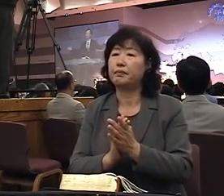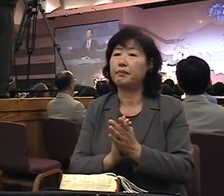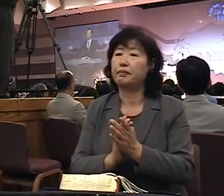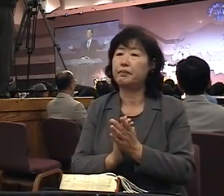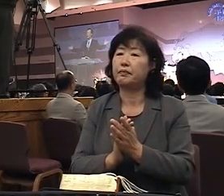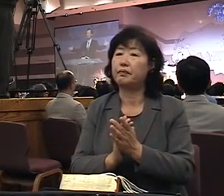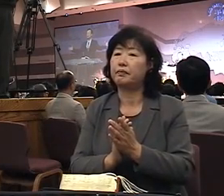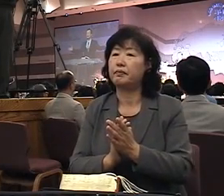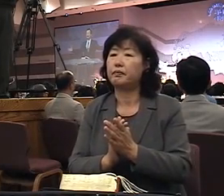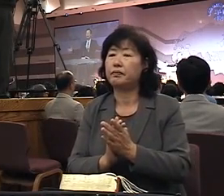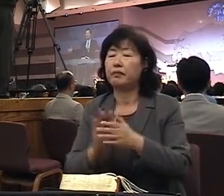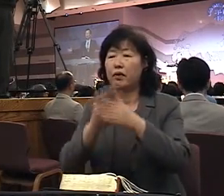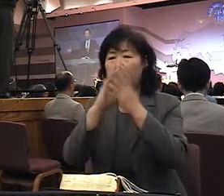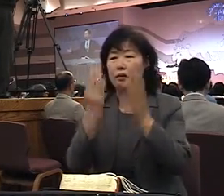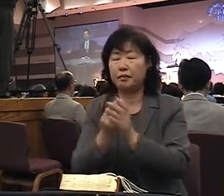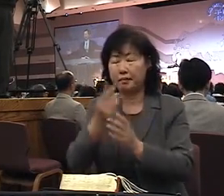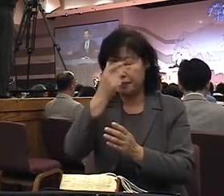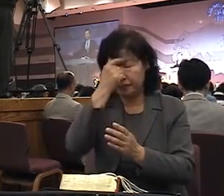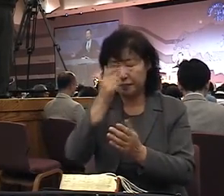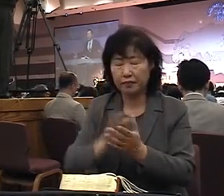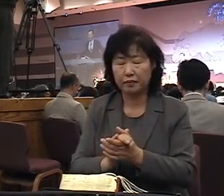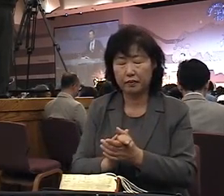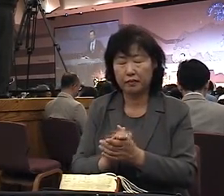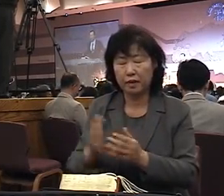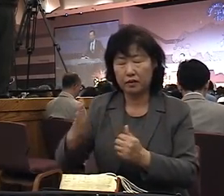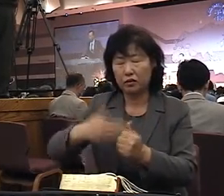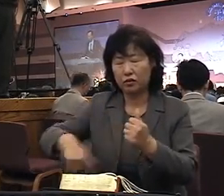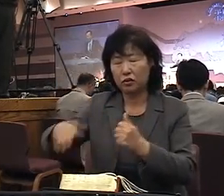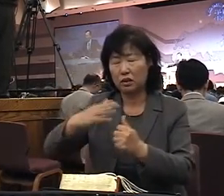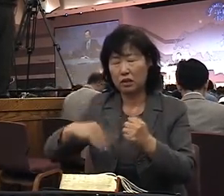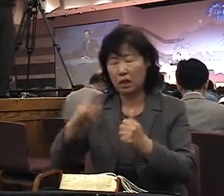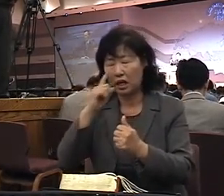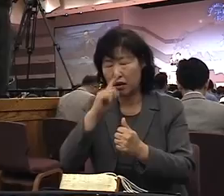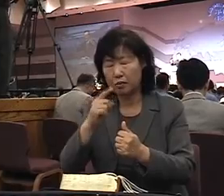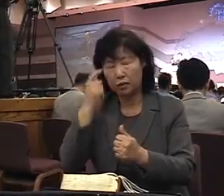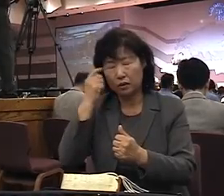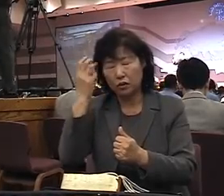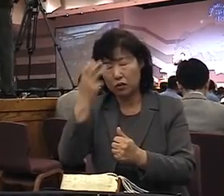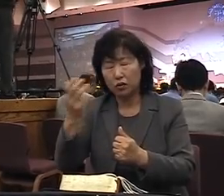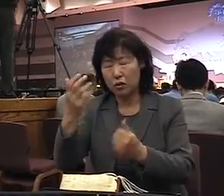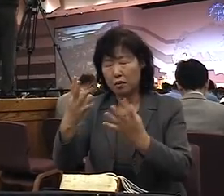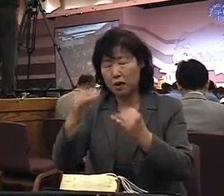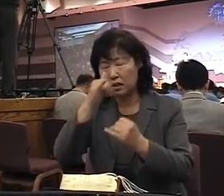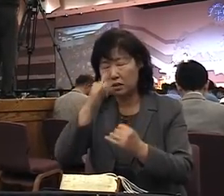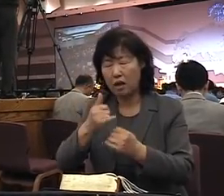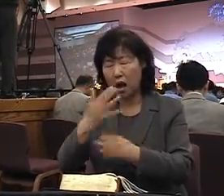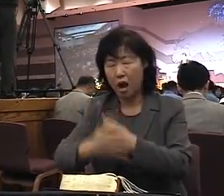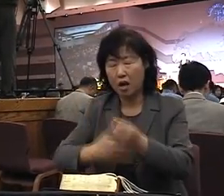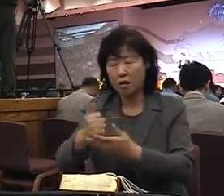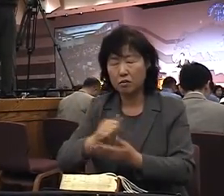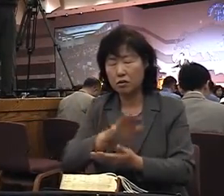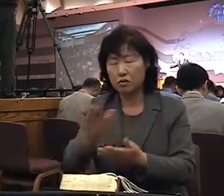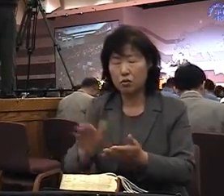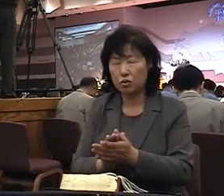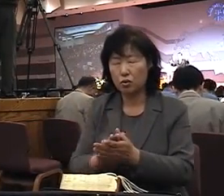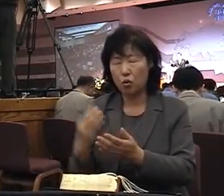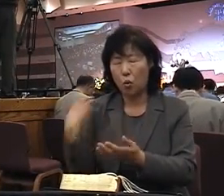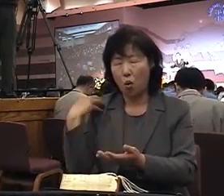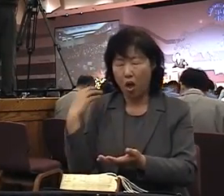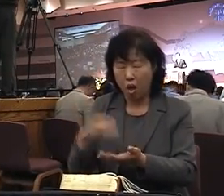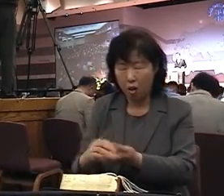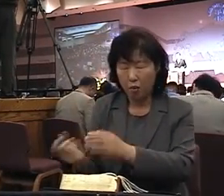우리 한번 같이 기도하겠습니다. 우리 주위에 너무나 아파하는 영혼들이 많이 있습니다. 우리 하나님께서 회복하시고